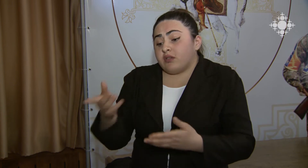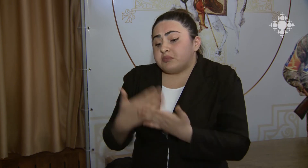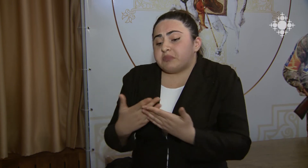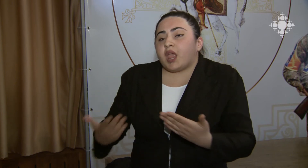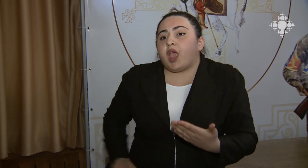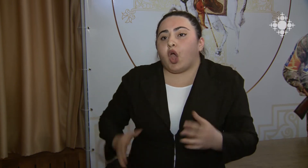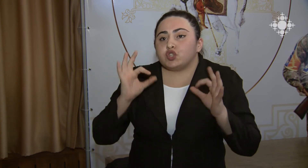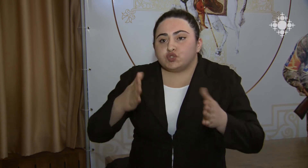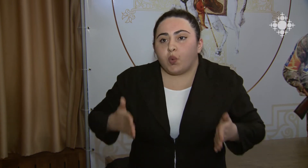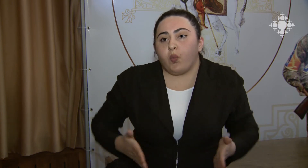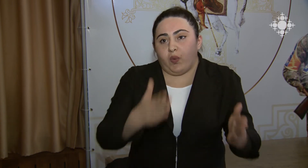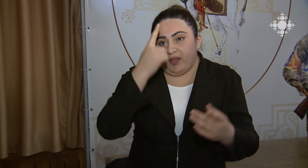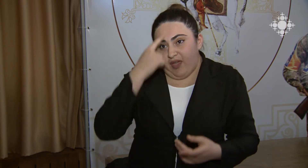Նրանով մենք պետք է դաստիարակվենք ու ապրենք։